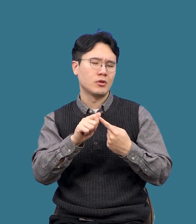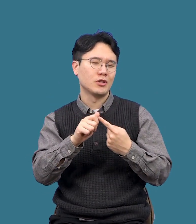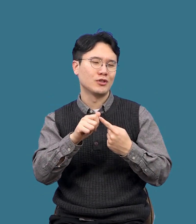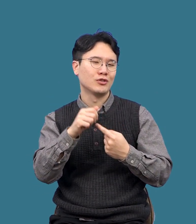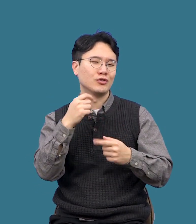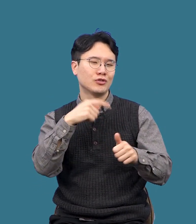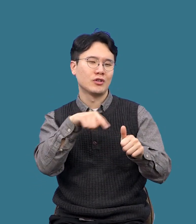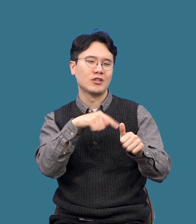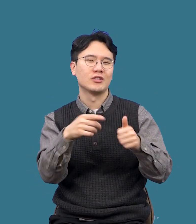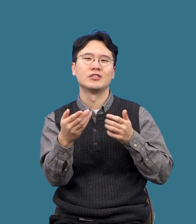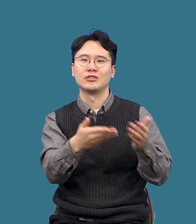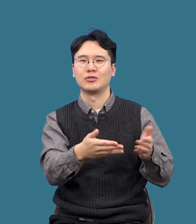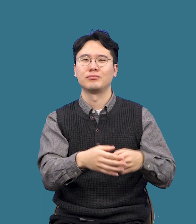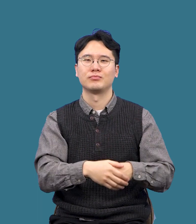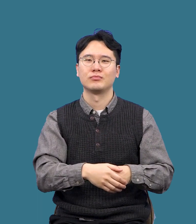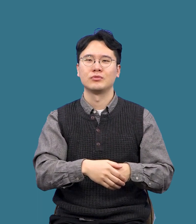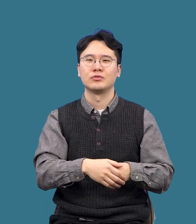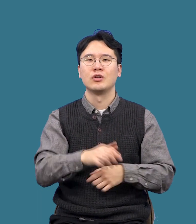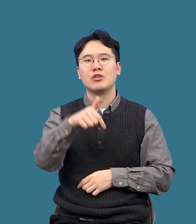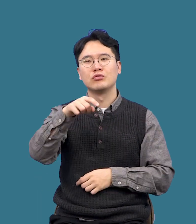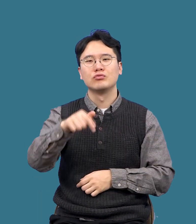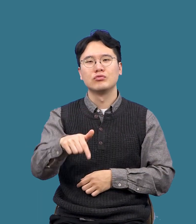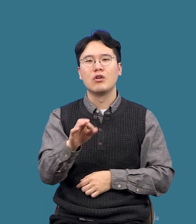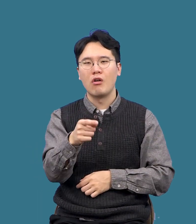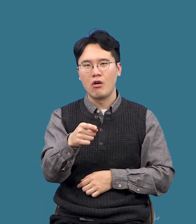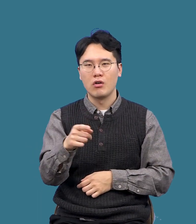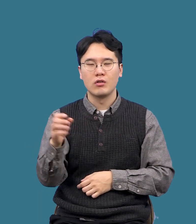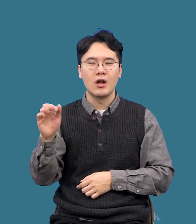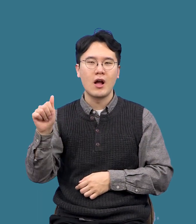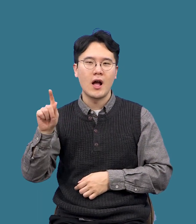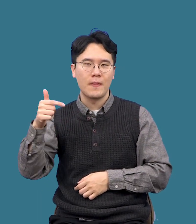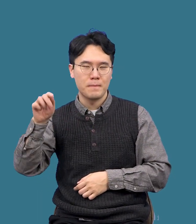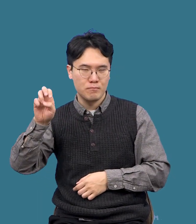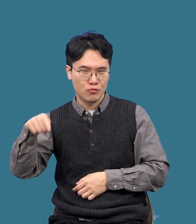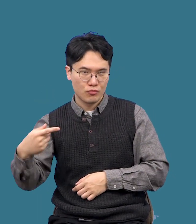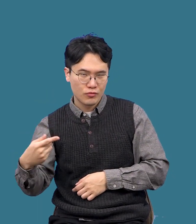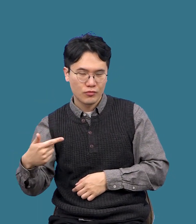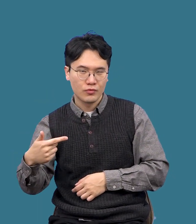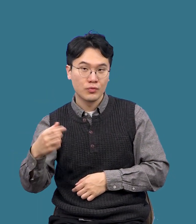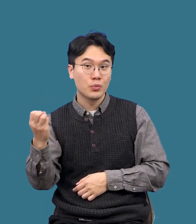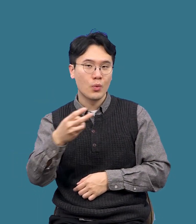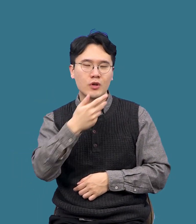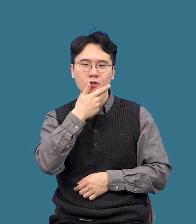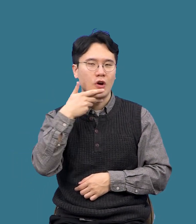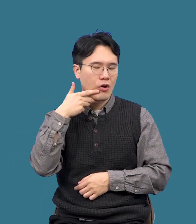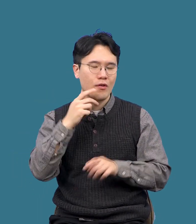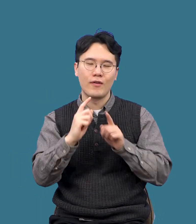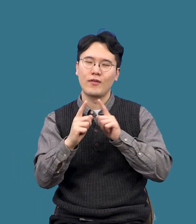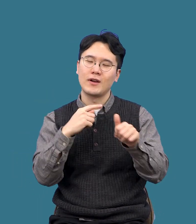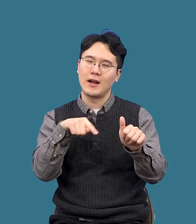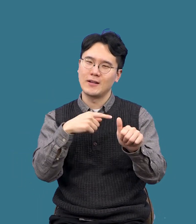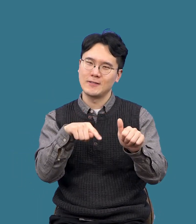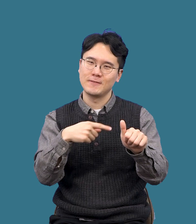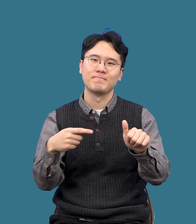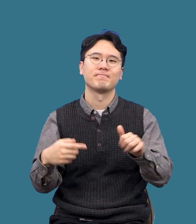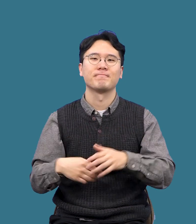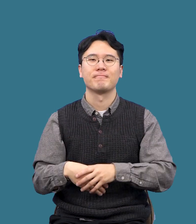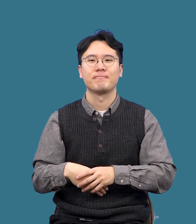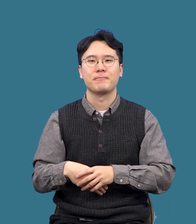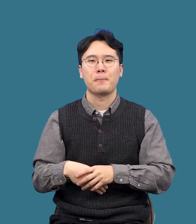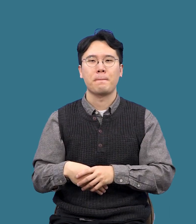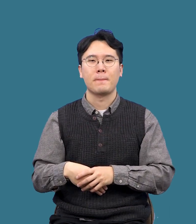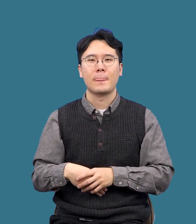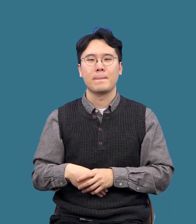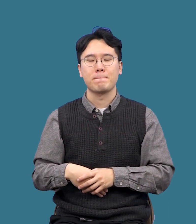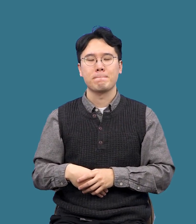그들에게 국한문을 가르칩니다. 국어와 한문을 가르치고 영어를 가르칩니다. 그분이 선교사니까 영어를 제일